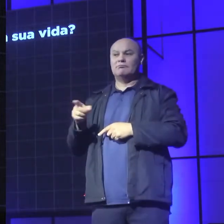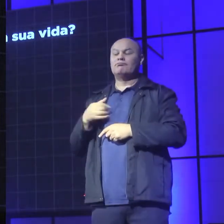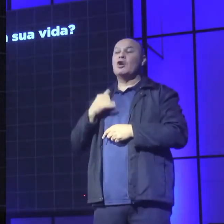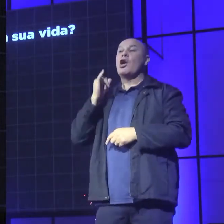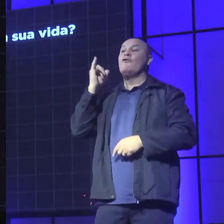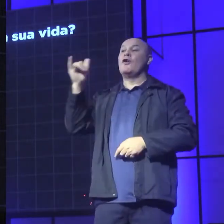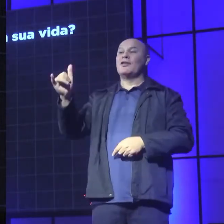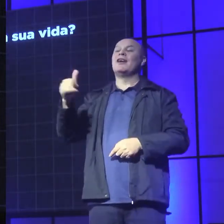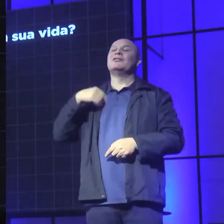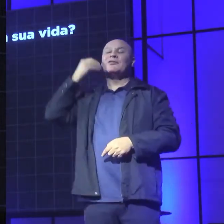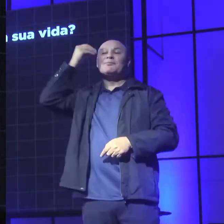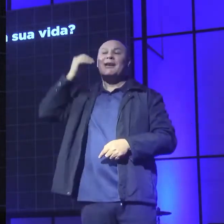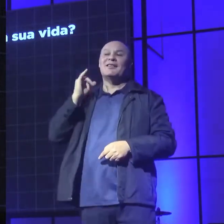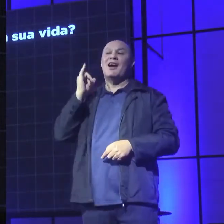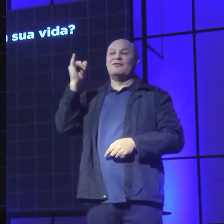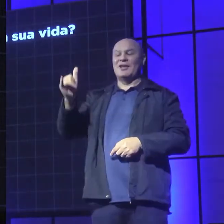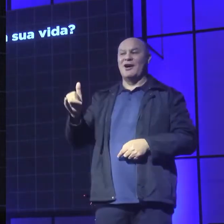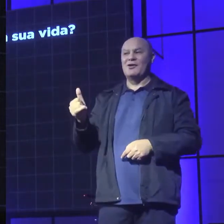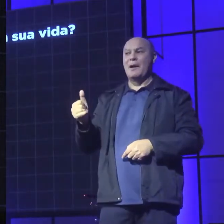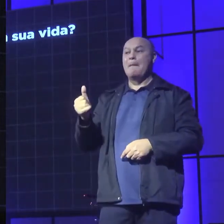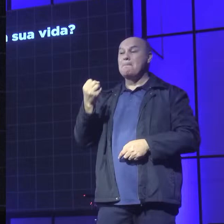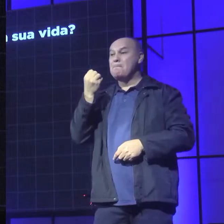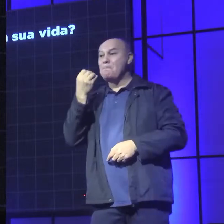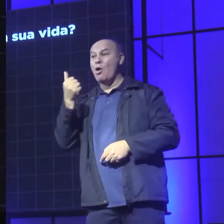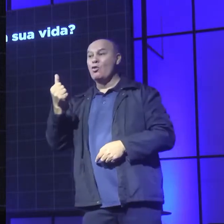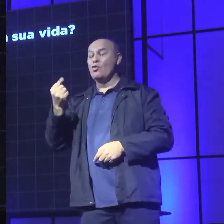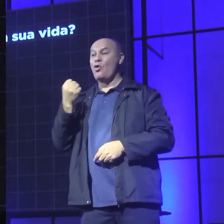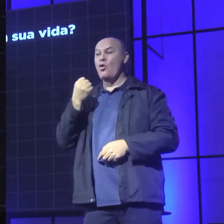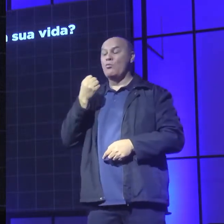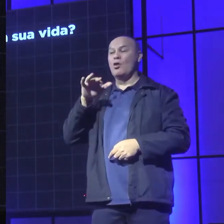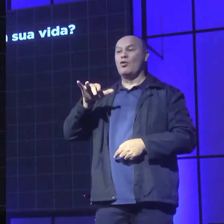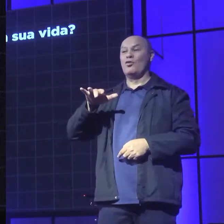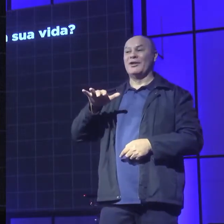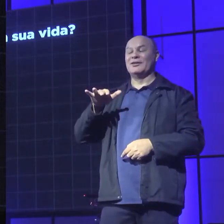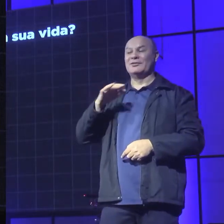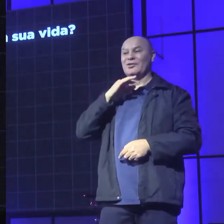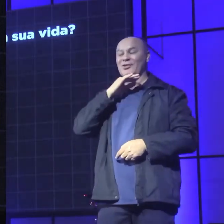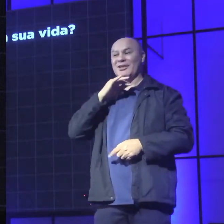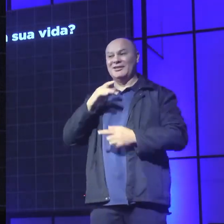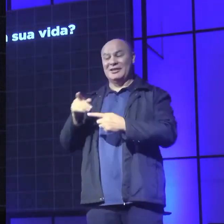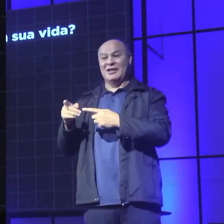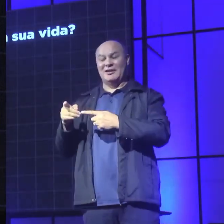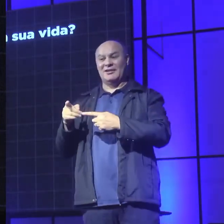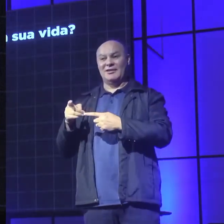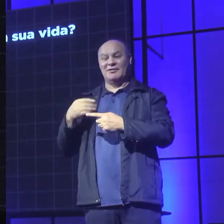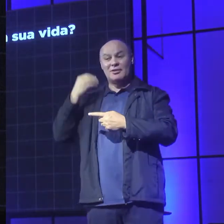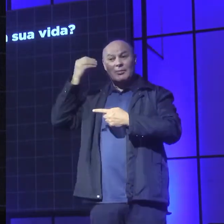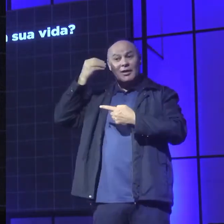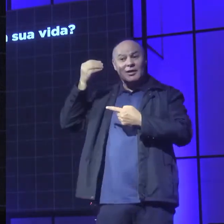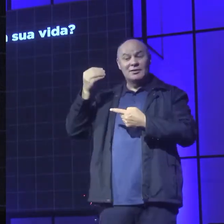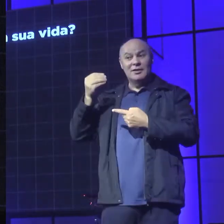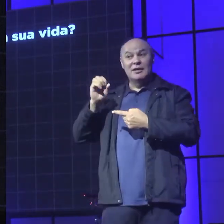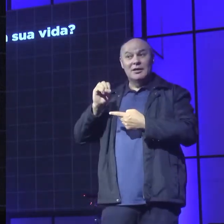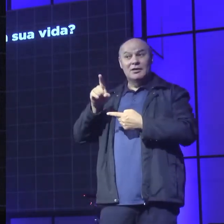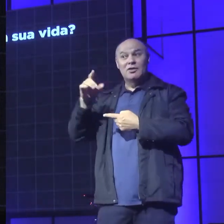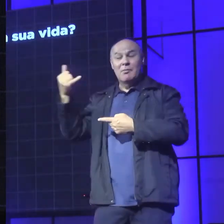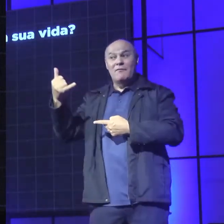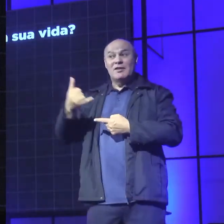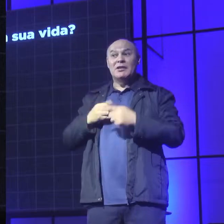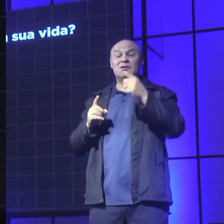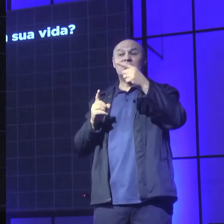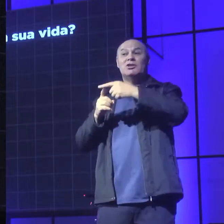Isso não está na Bíblia, mas está bem parecido quando Salomão diz em Provérbios 3, o verso 20. Ele diz